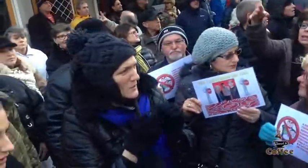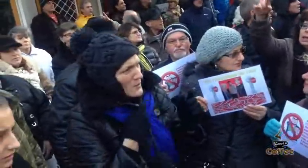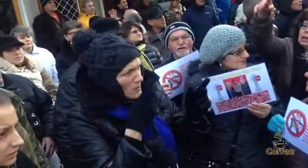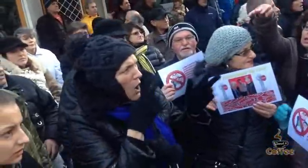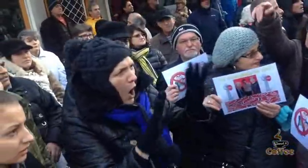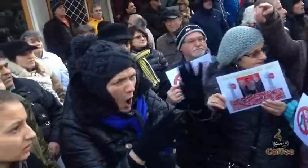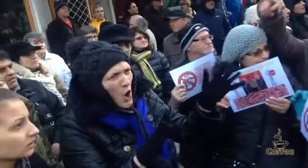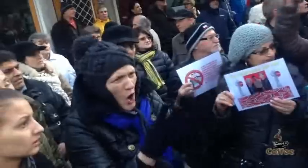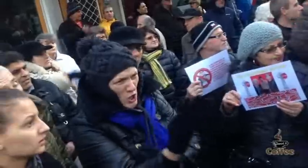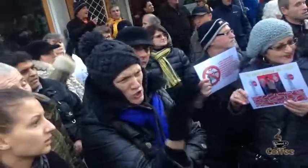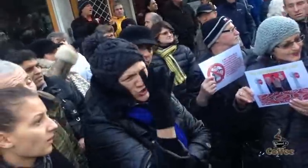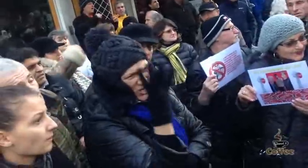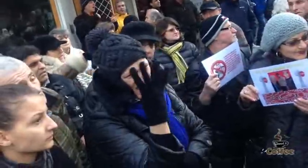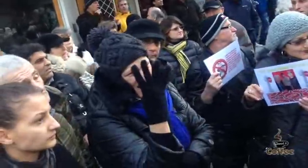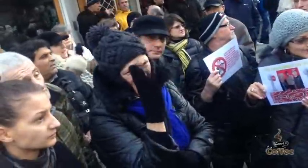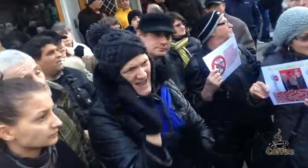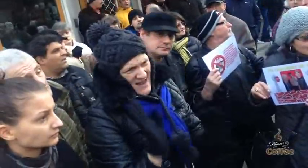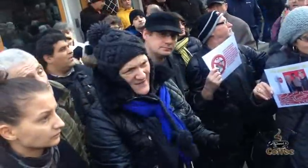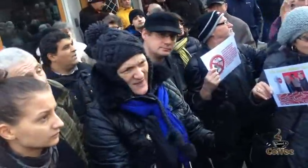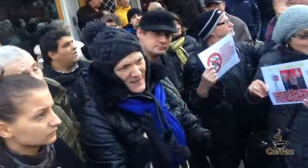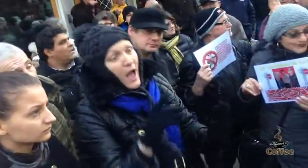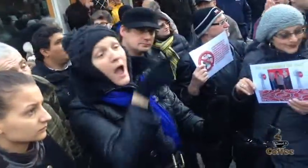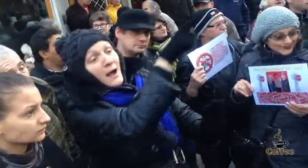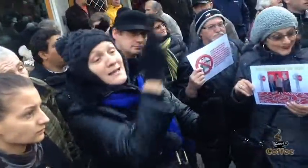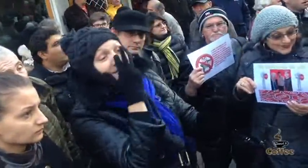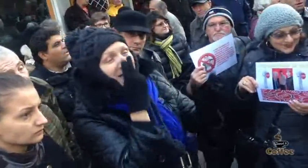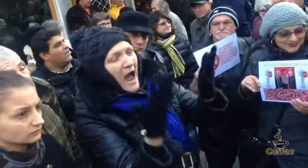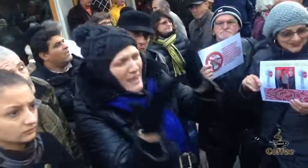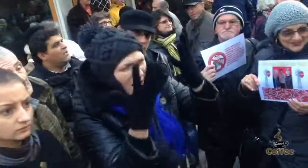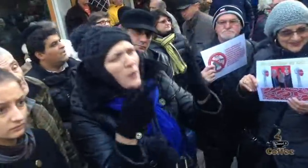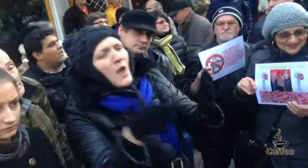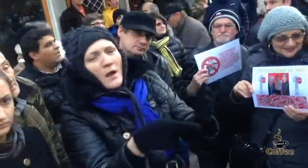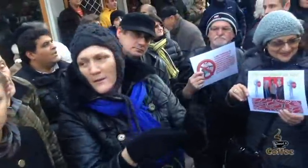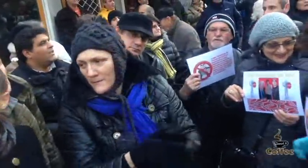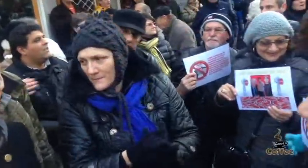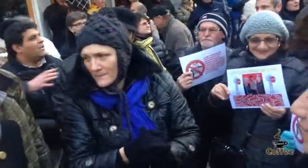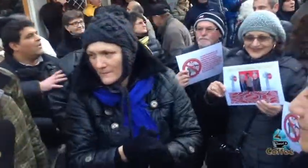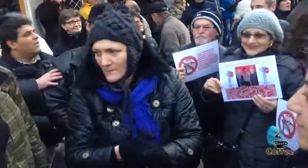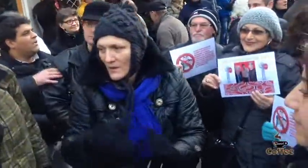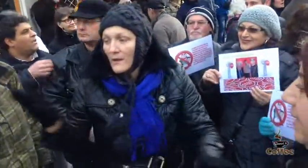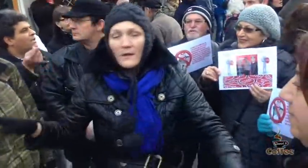000. Около 4 000 души. Добре, да.